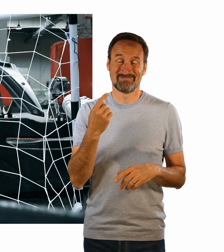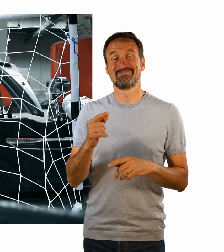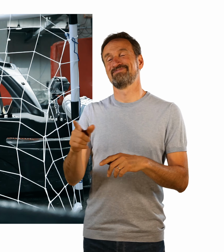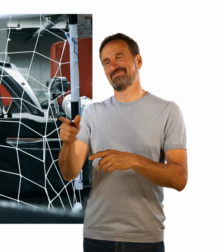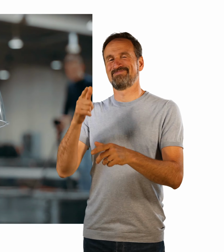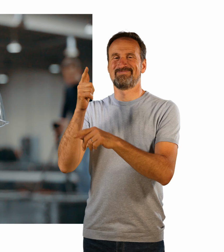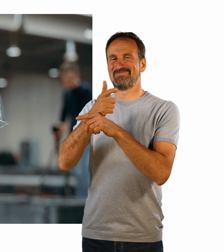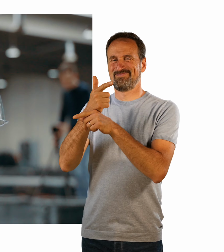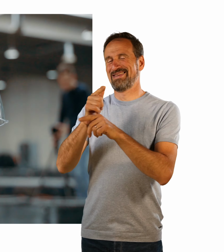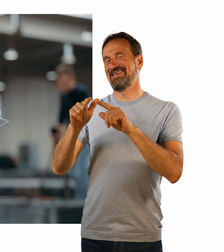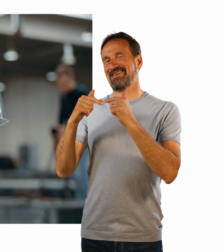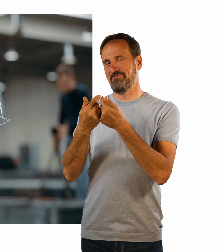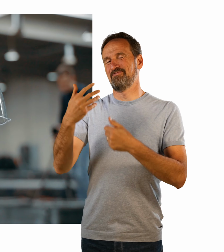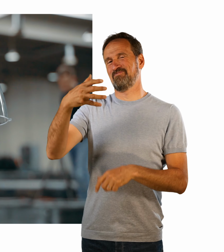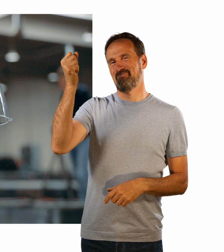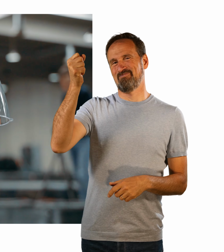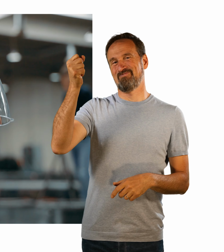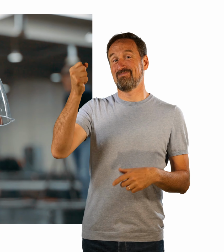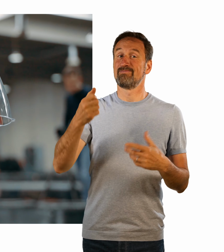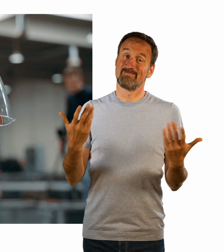Reise war direkt im Tor zu Ende.